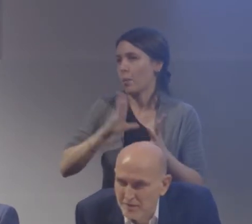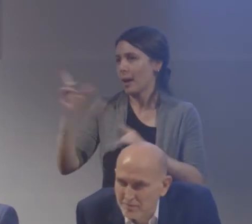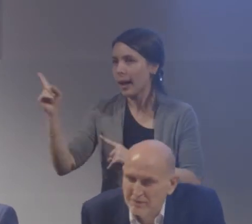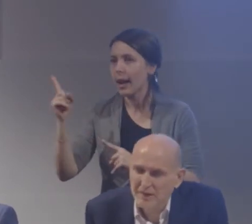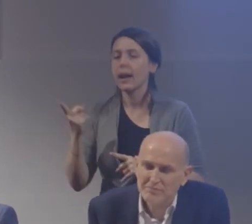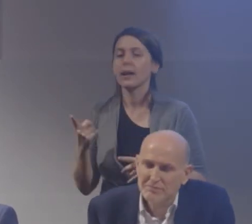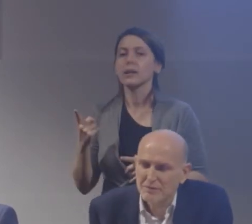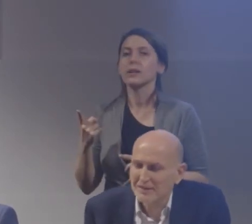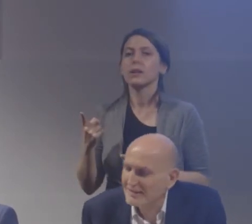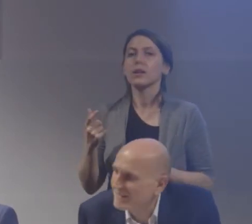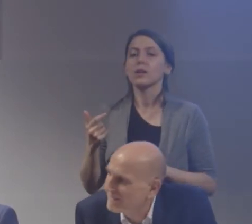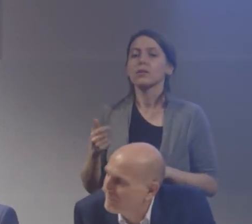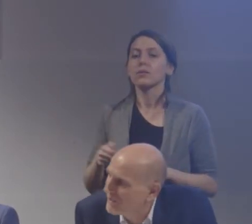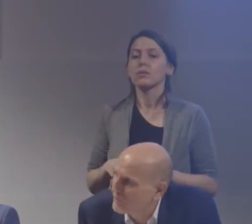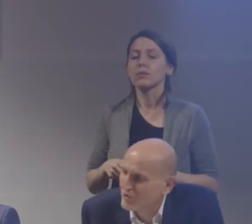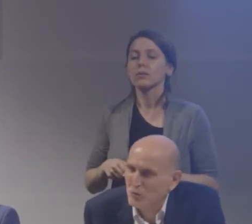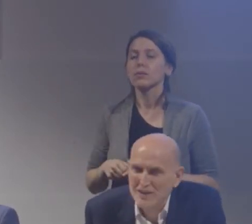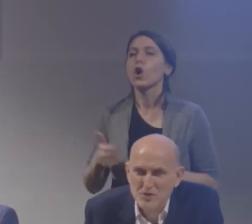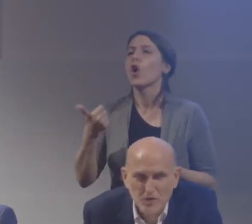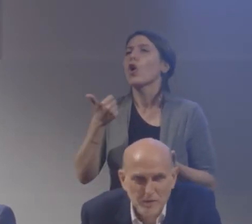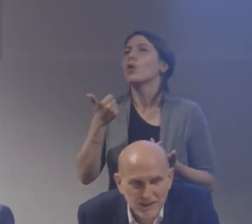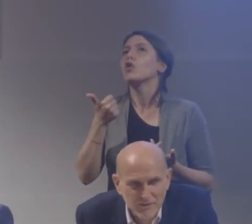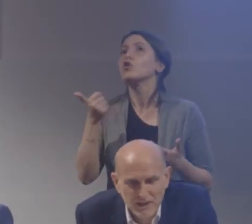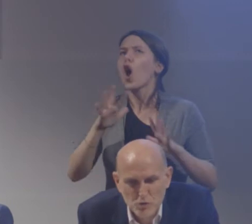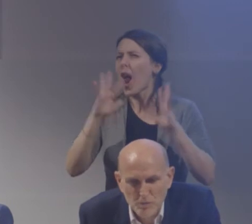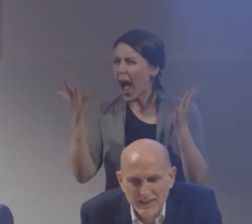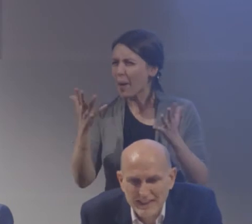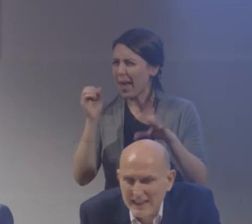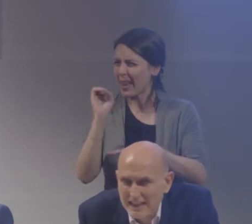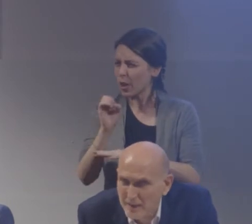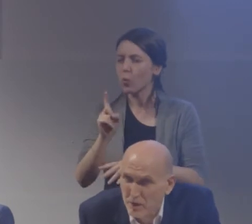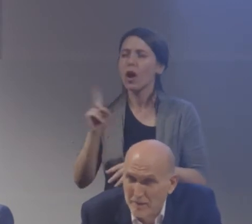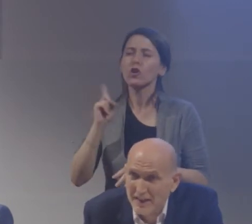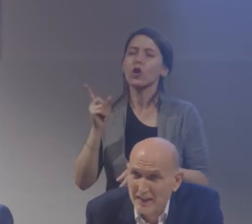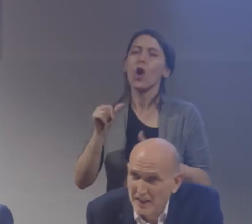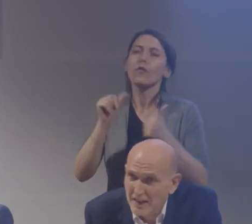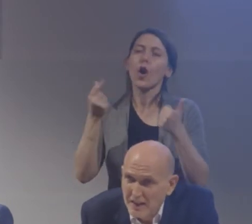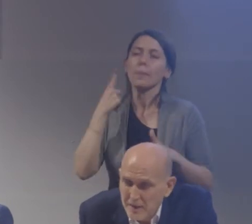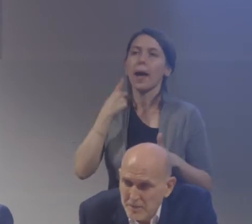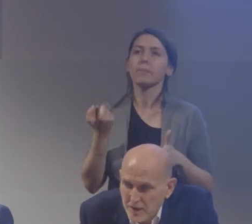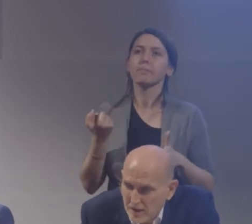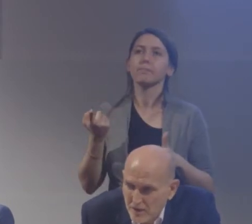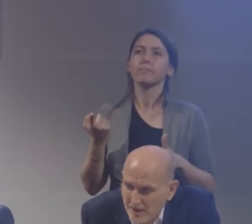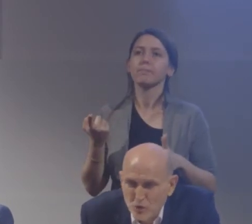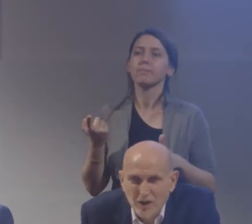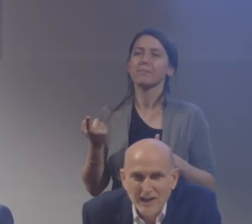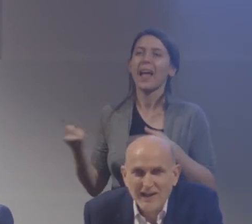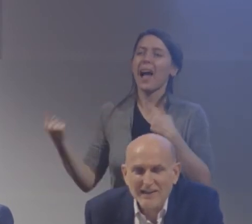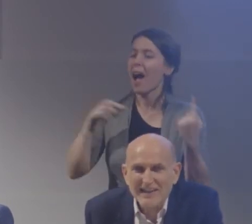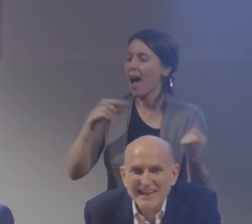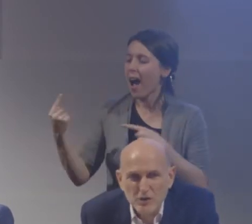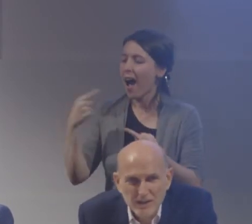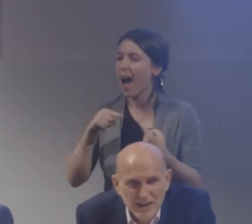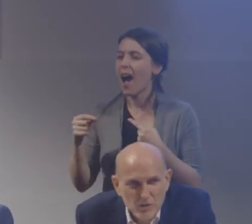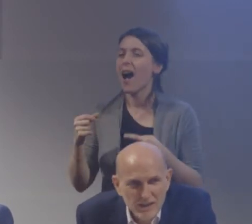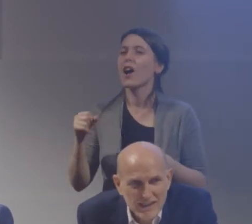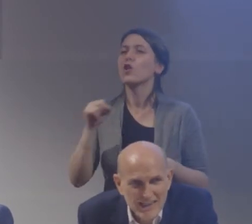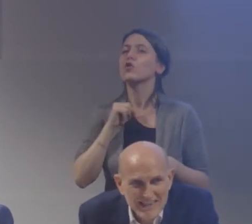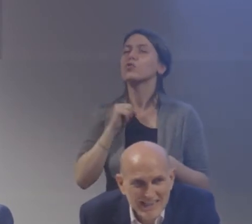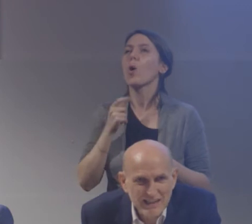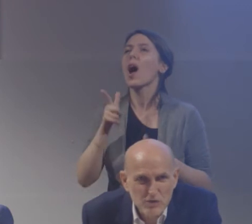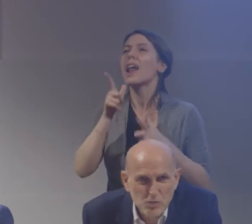diciamo del minimo di educazione, ma anche per la strumentalità nelle polemiche, quello intorno alla declino della